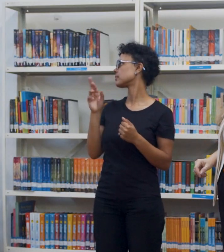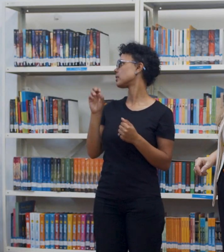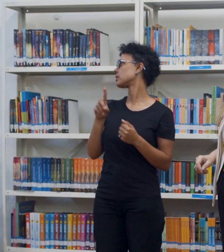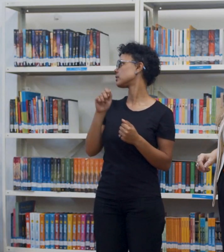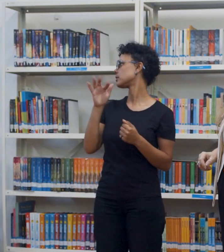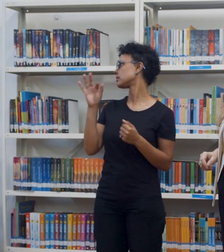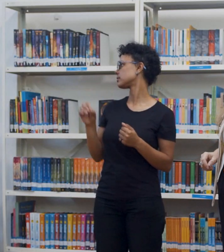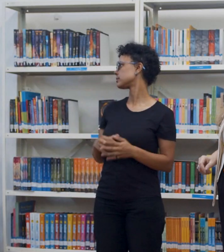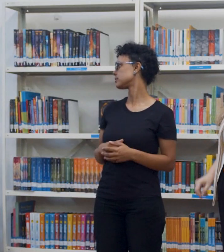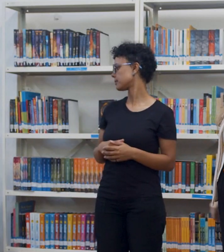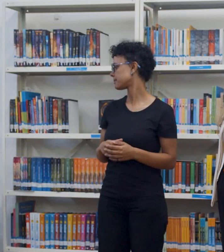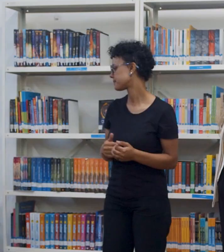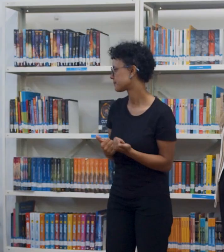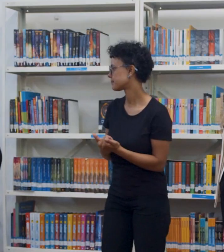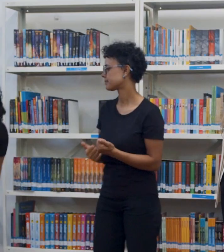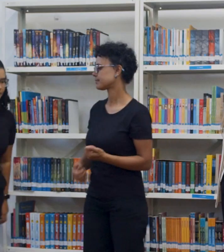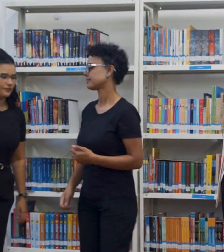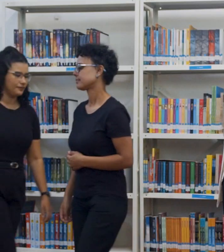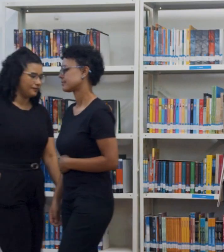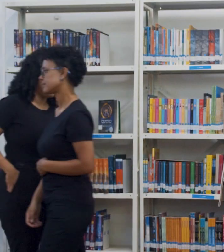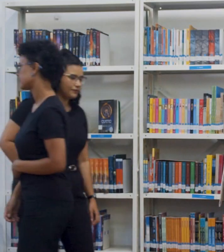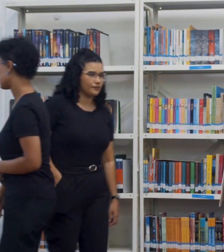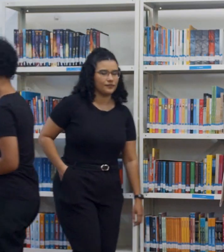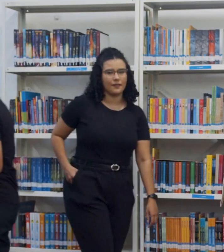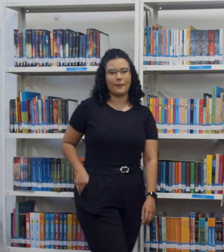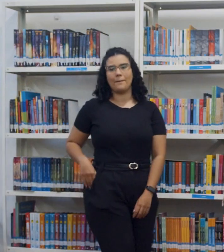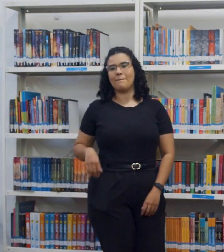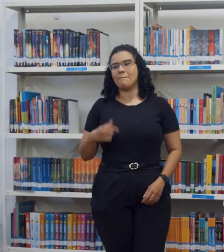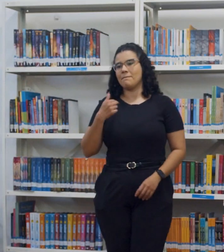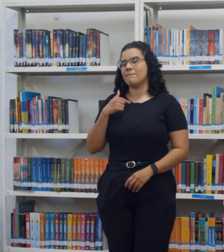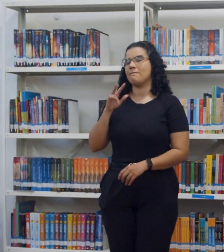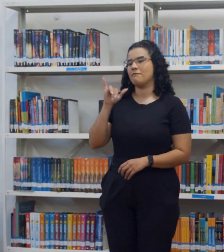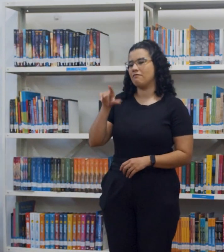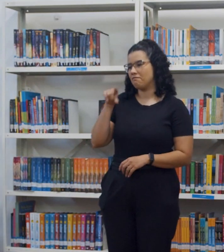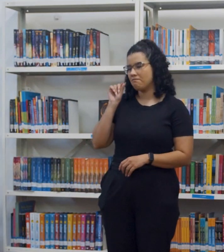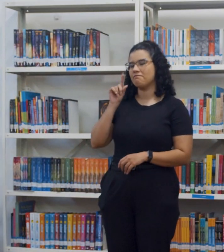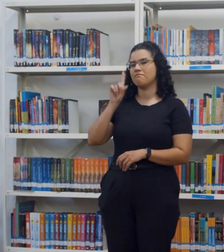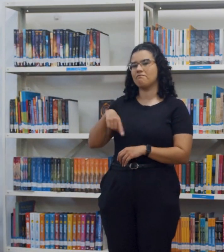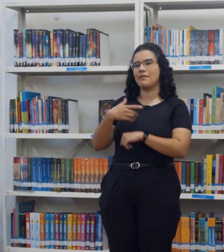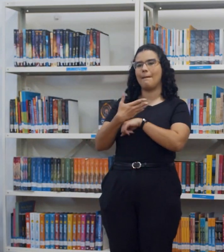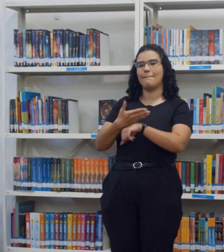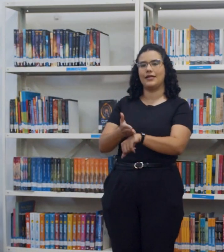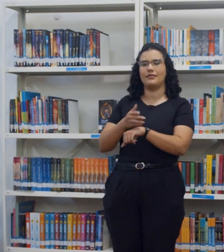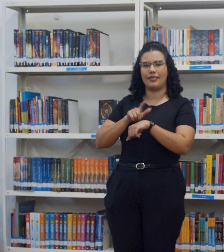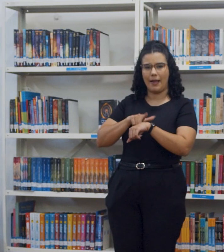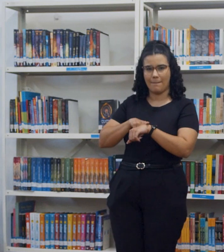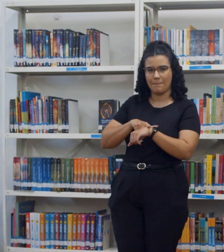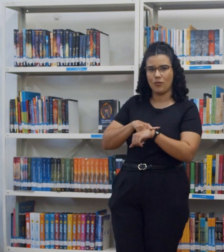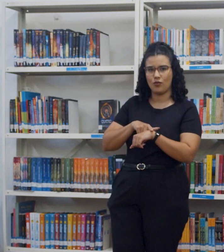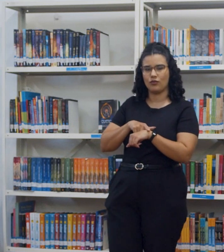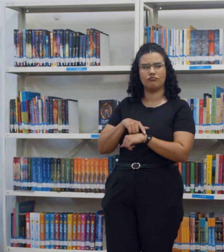Rodolfo? Acho que eu vou ficar com passagem de tempo. Passagem de tempo.